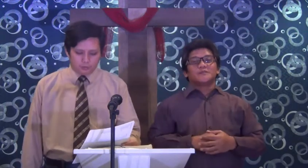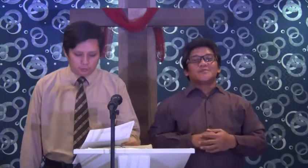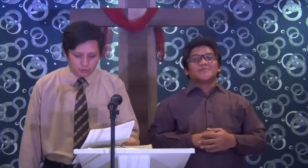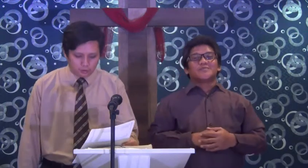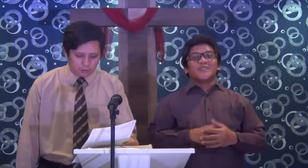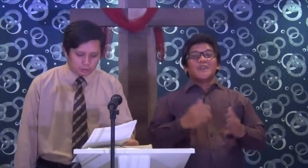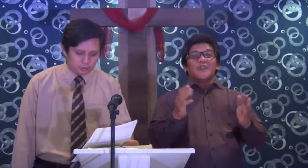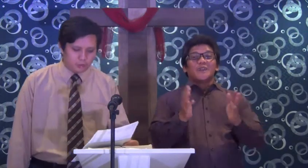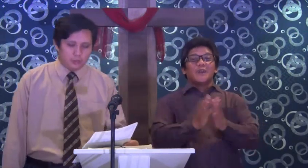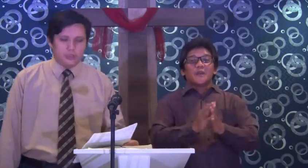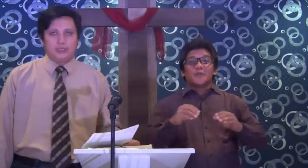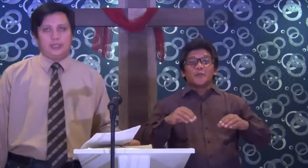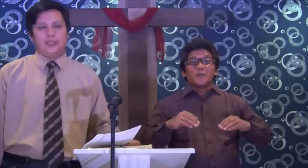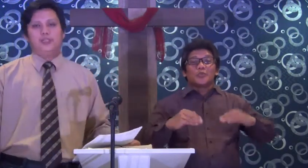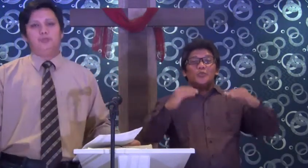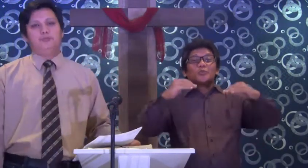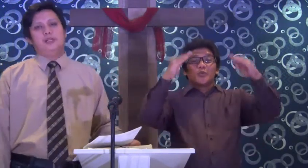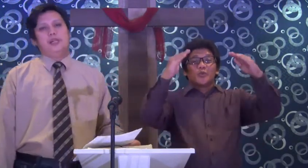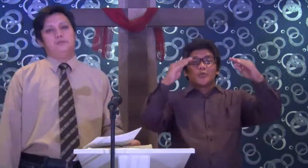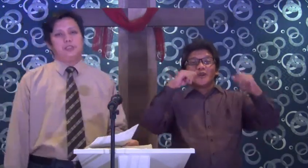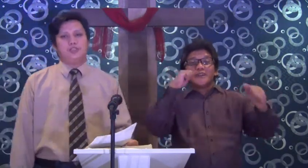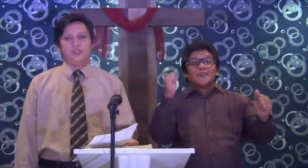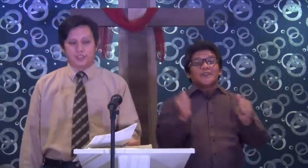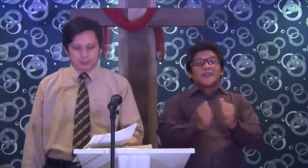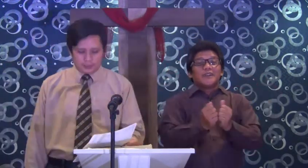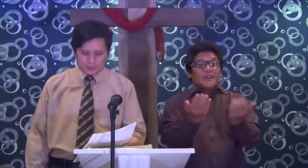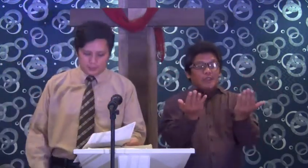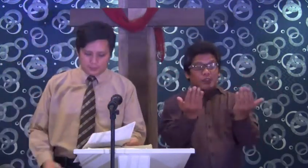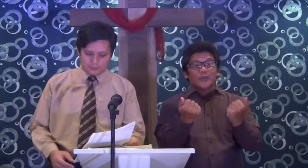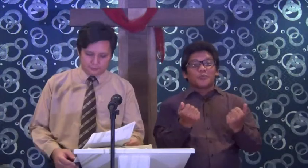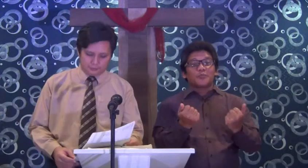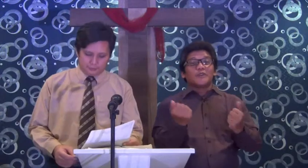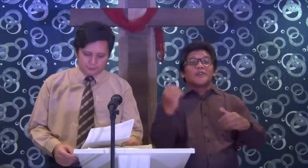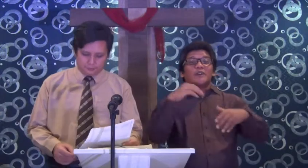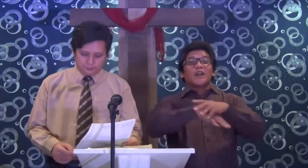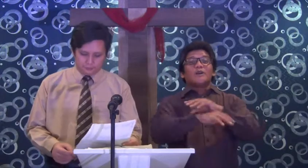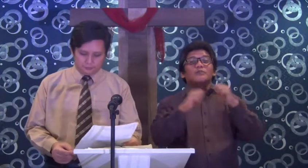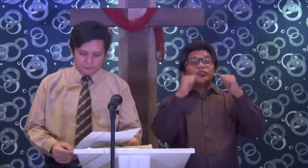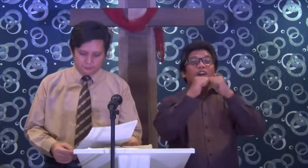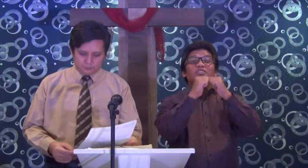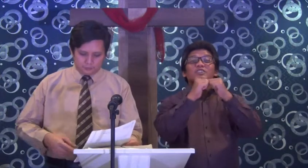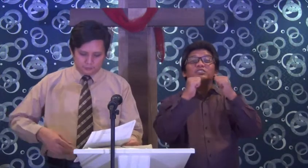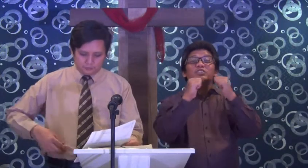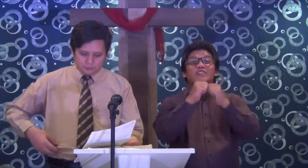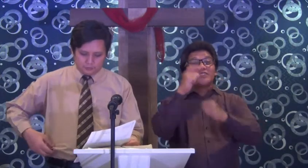dan bertumbuh dengan hidup di dalam janji-janji Allah,